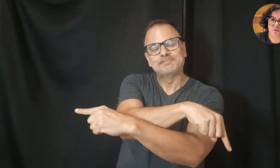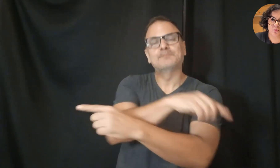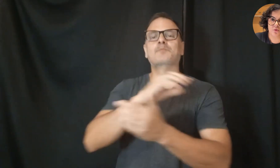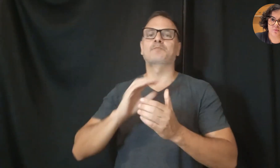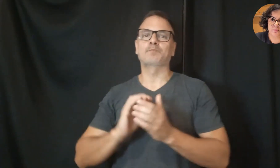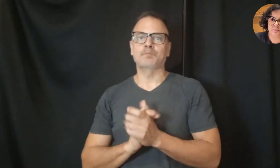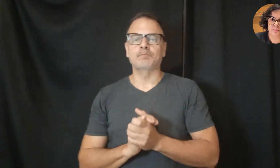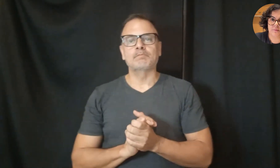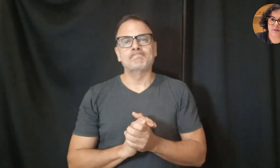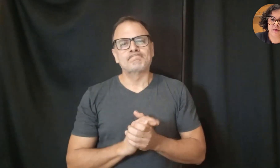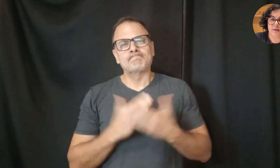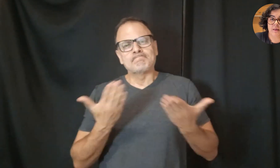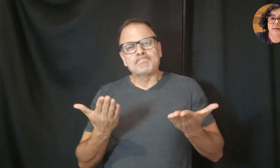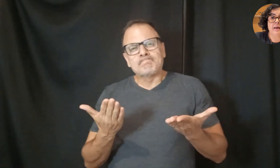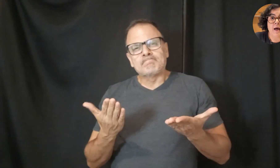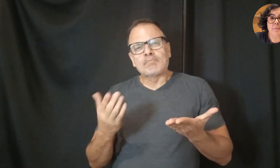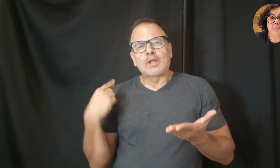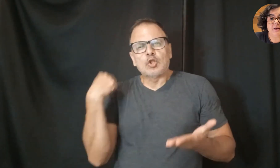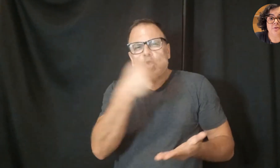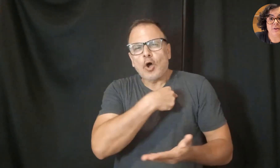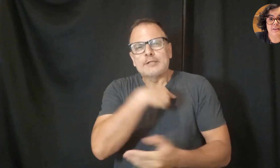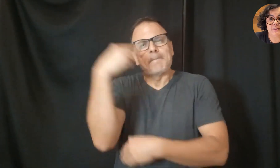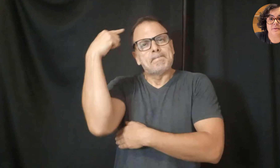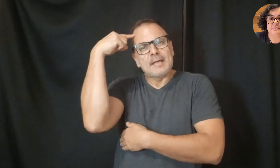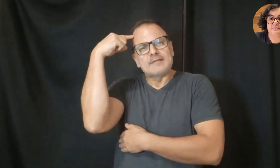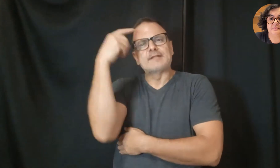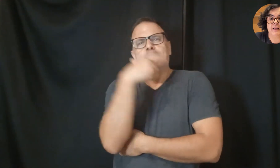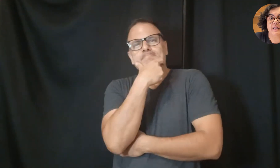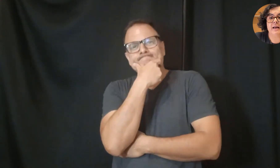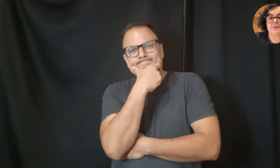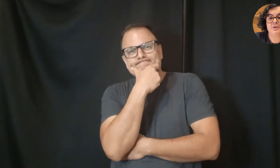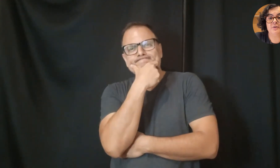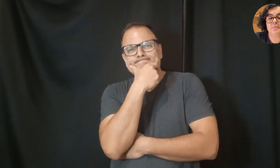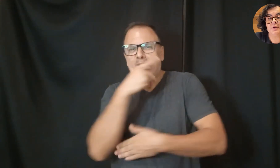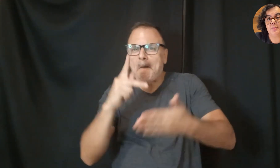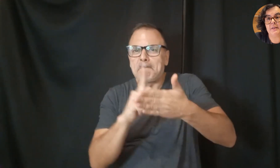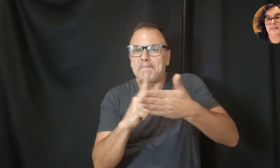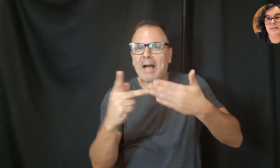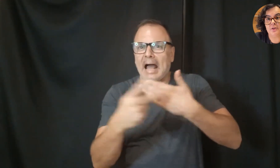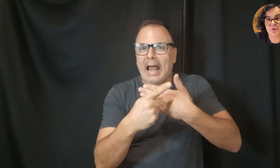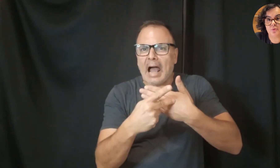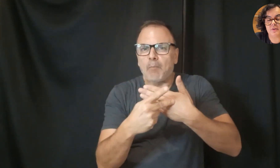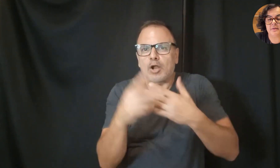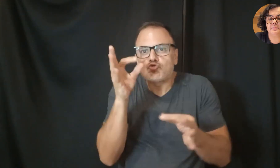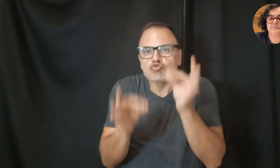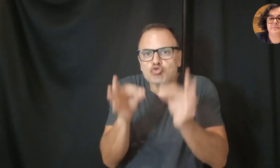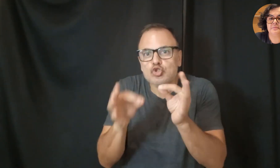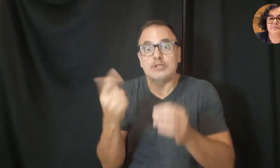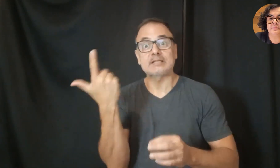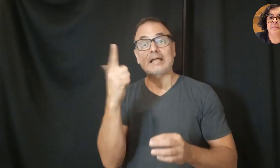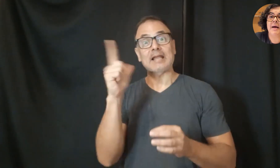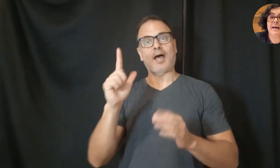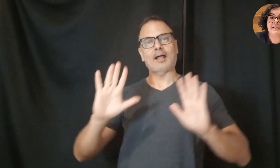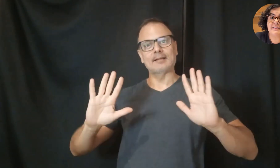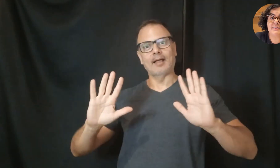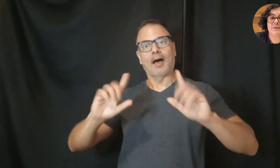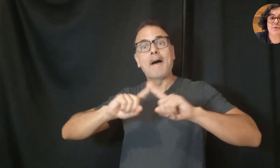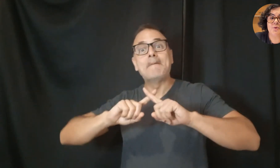últimos. À primeira vista, a narrativa pode parecer injusta, mas o